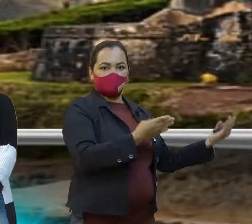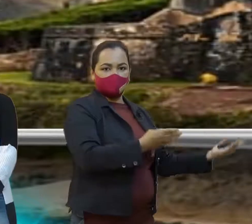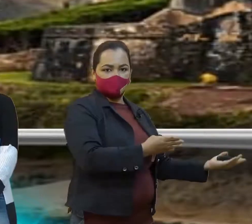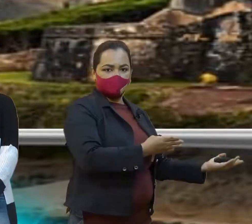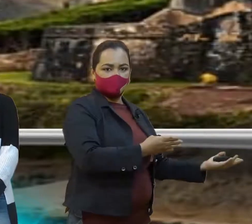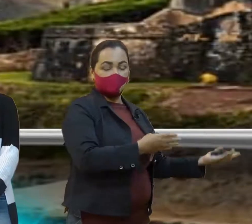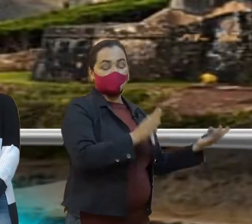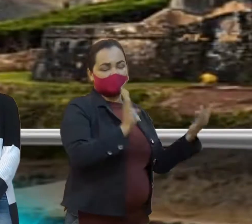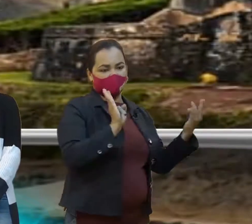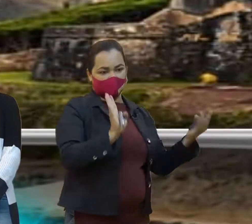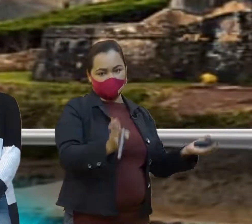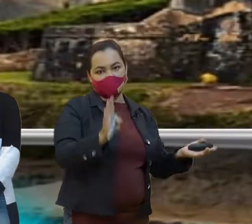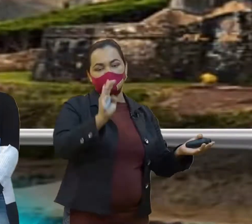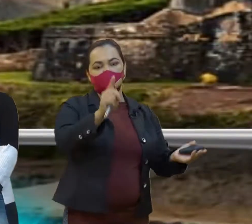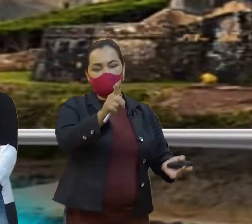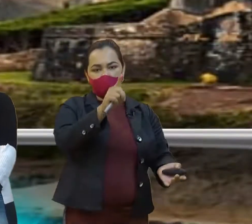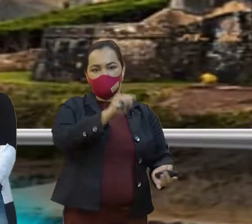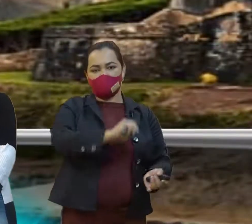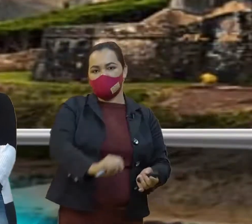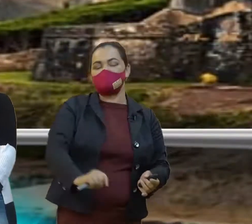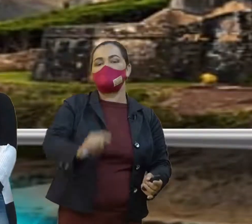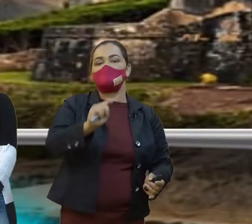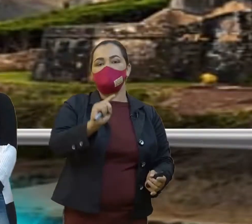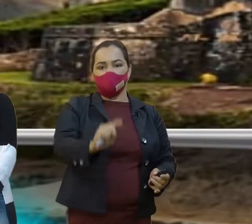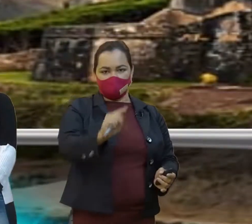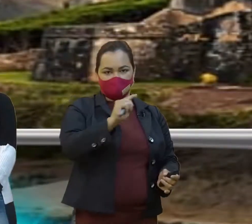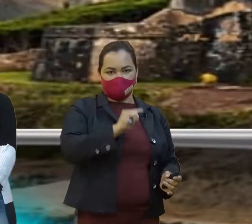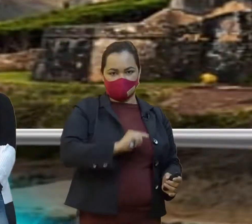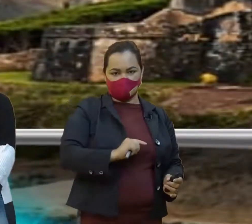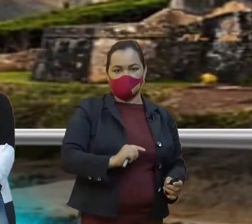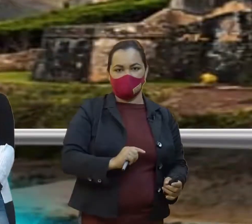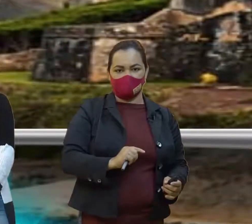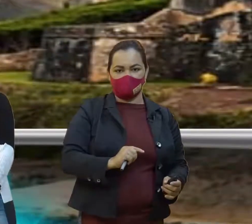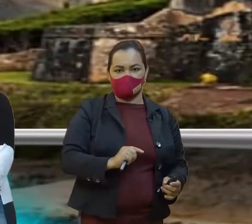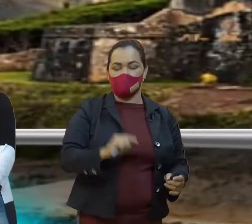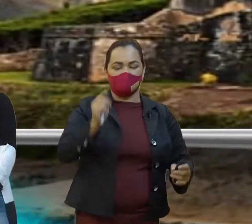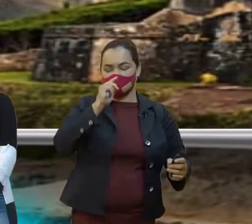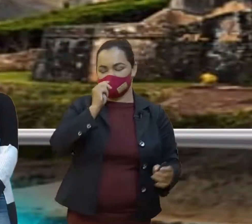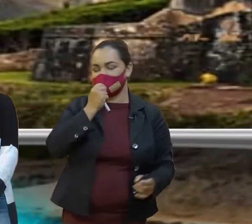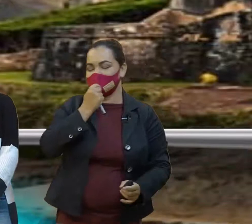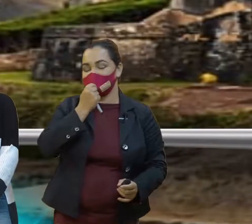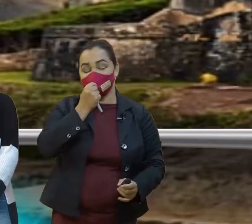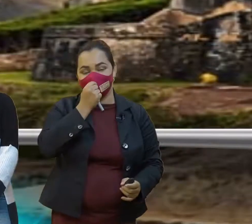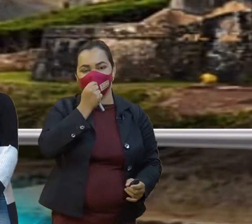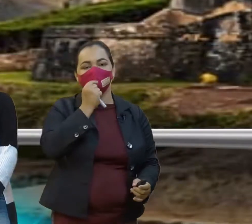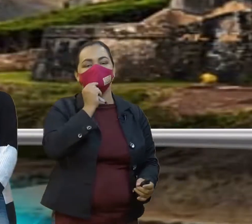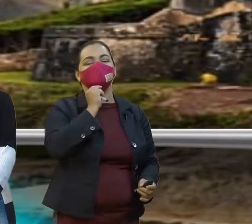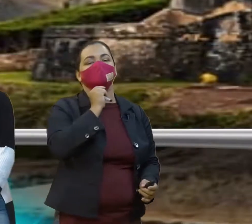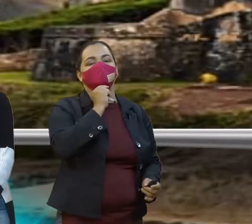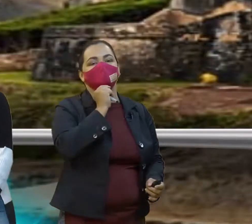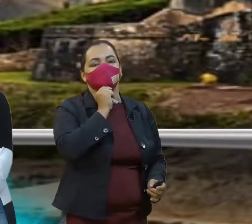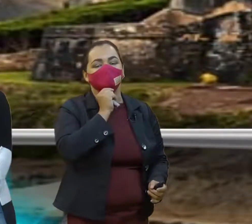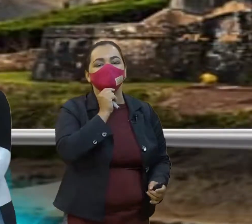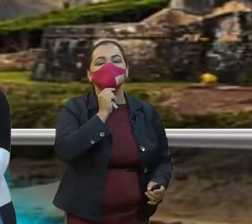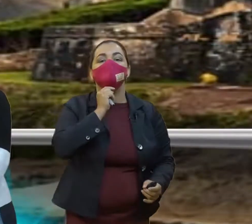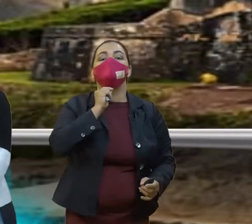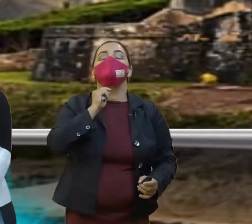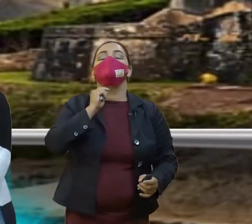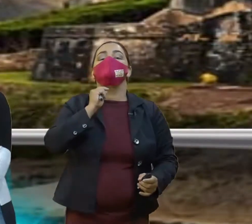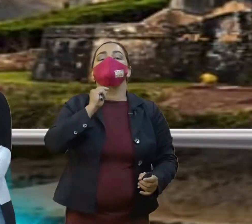país, o 51º país dos Estados Unidos. Ou país-estado dos Estados